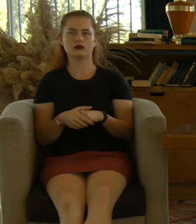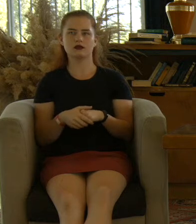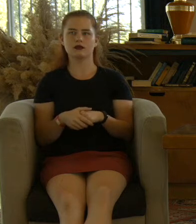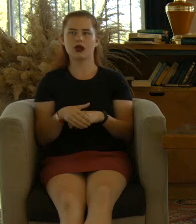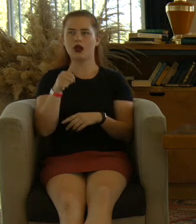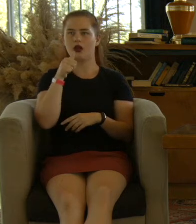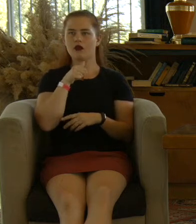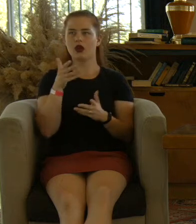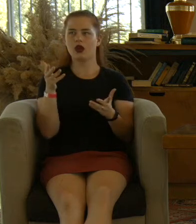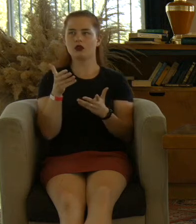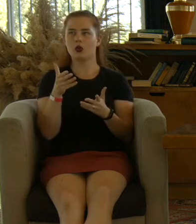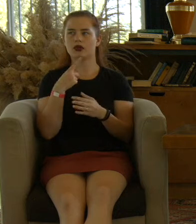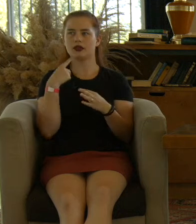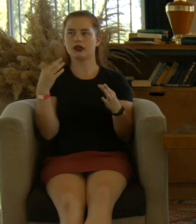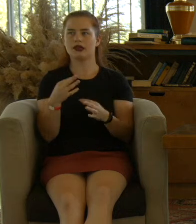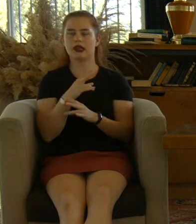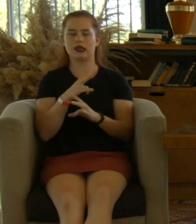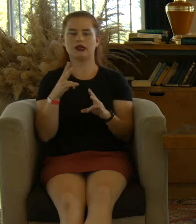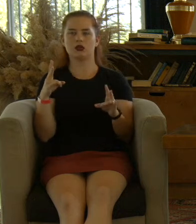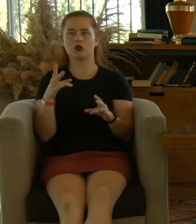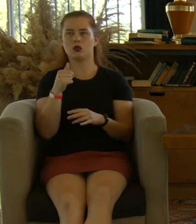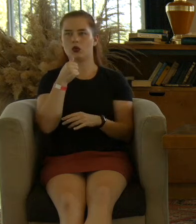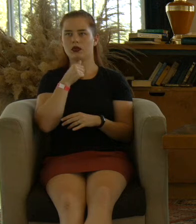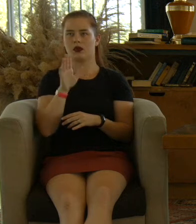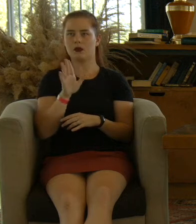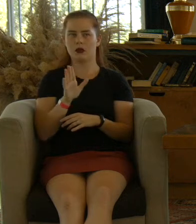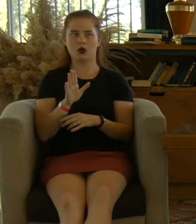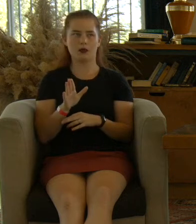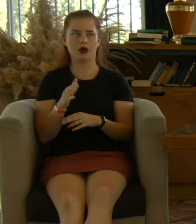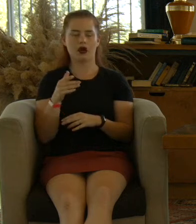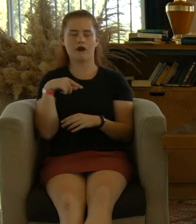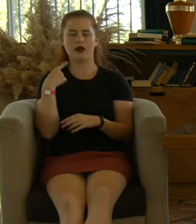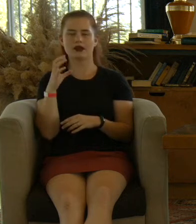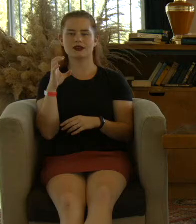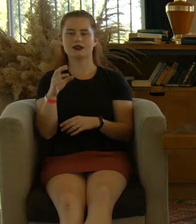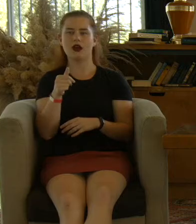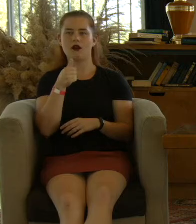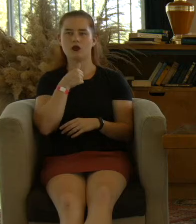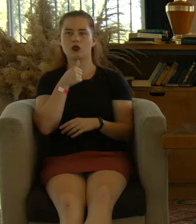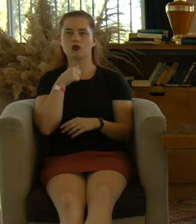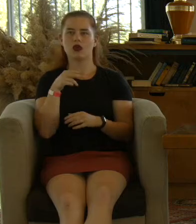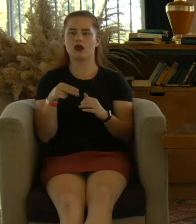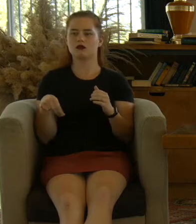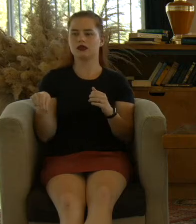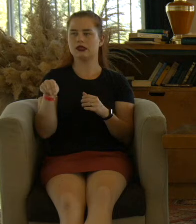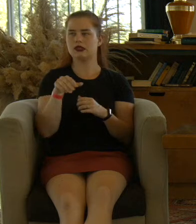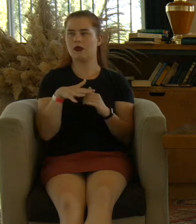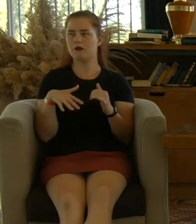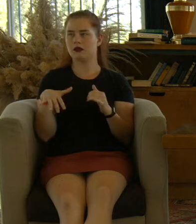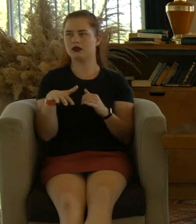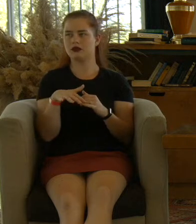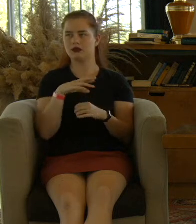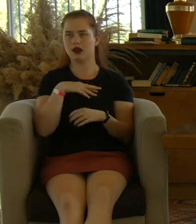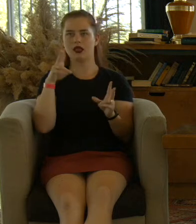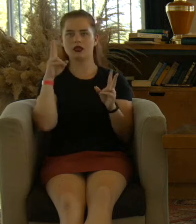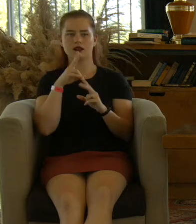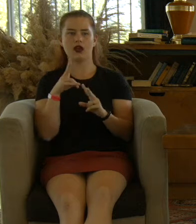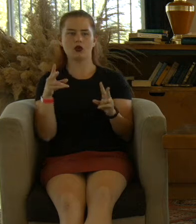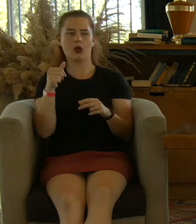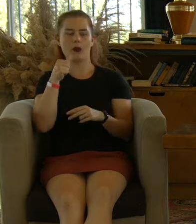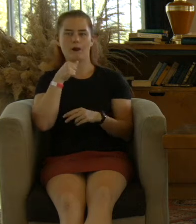вкусы, которые, мне кажется, никто никогда не пробовал. Вот ароматика еще там известна. Вот мне говорят, со вкусом земли. Вот, я не знаю, кто, честно